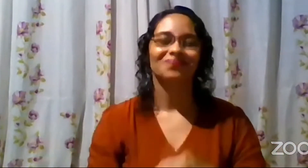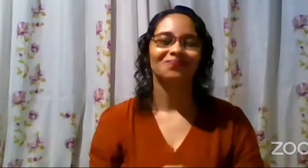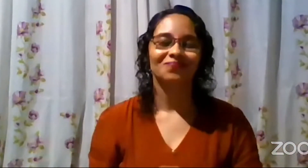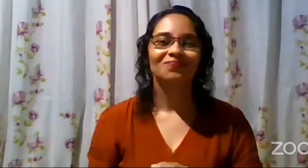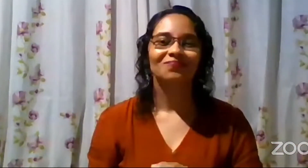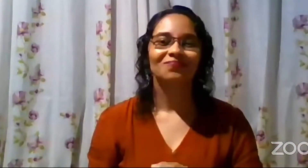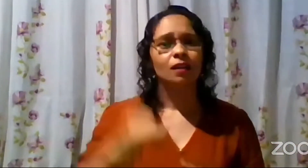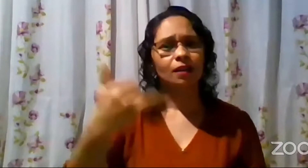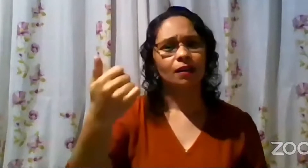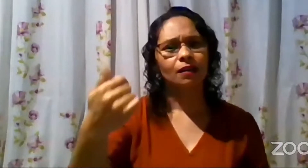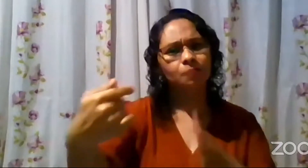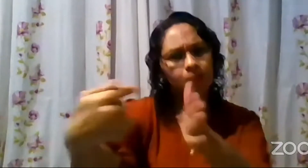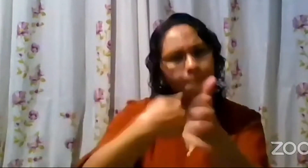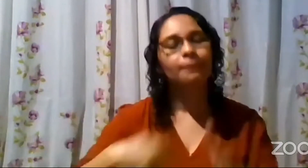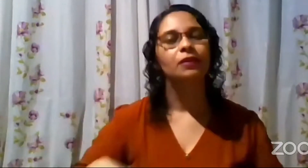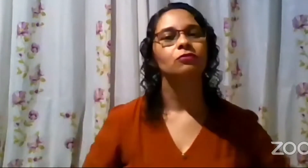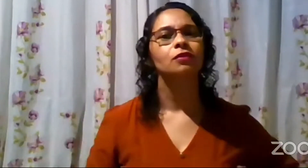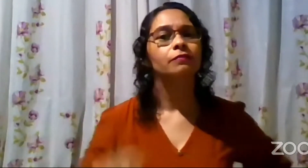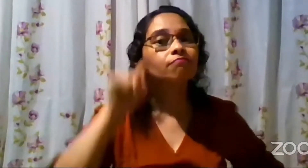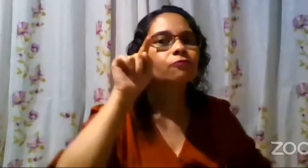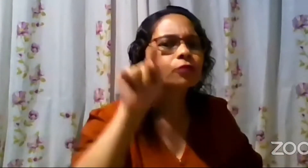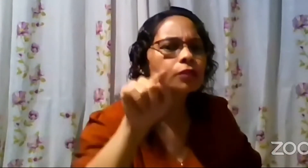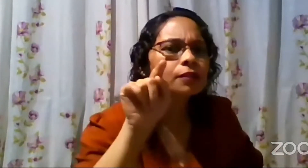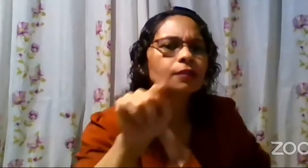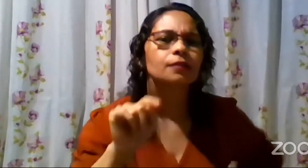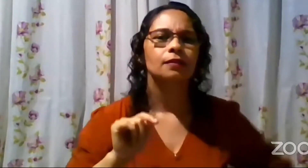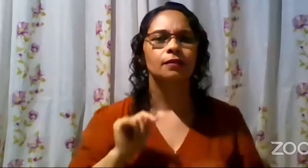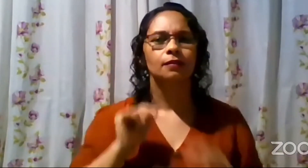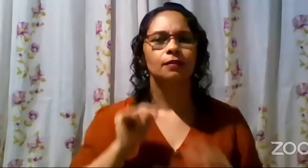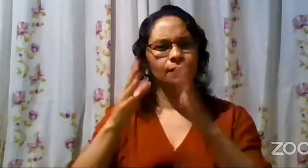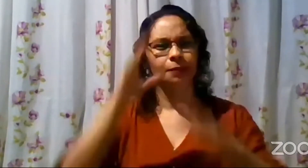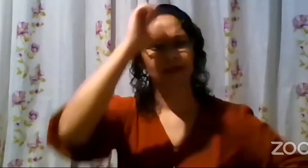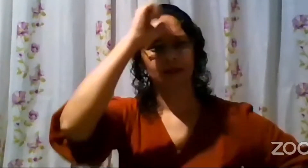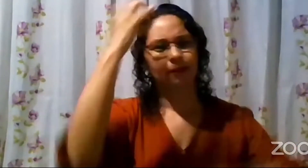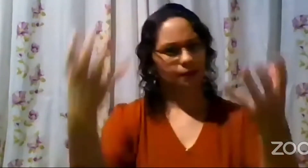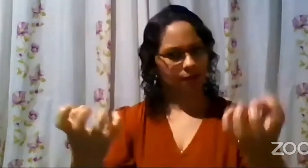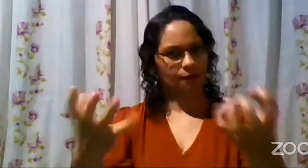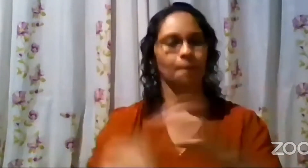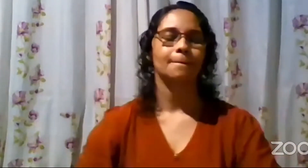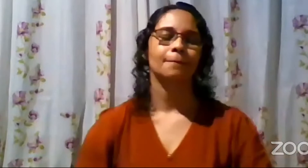do Jorge. E aí ela me perguntou, você quer aprender